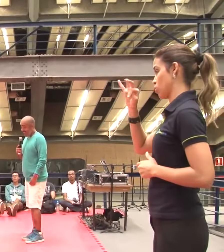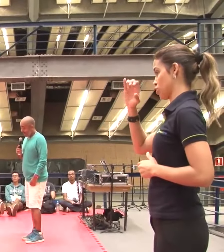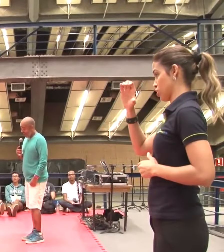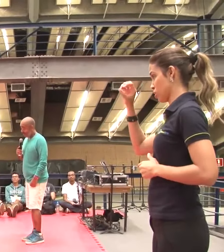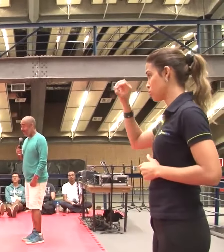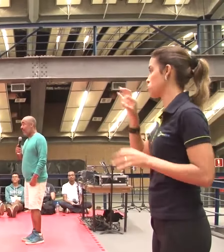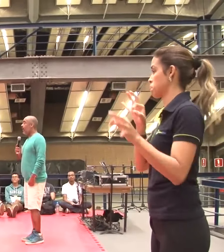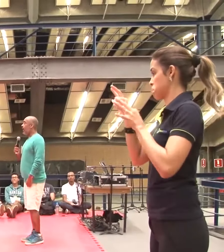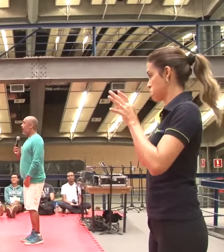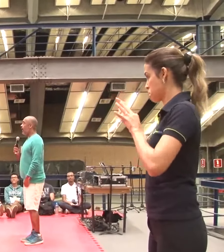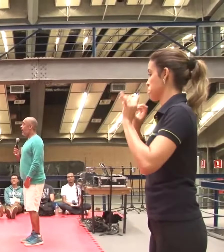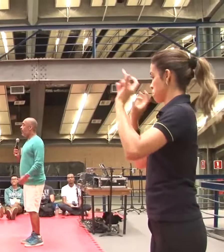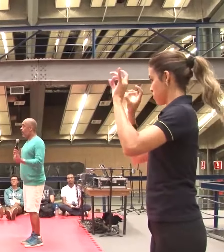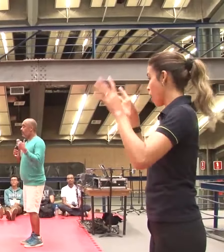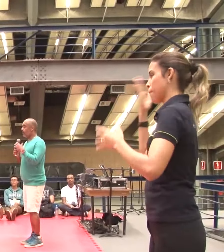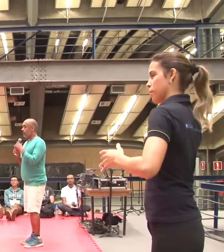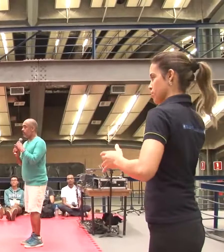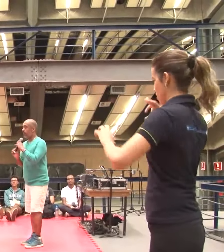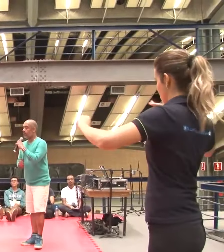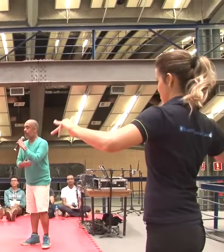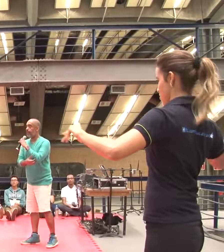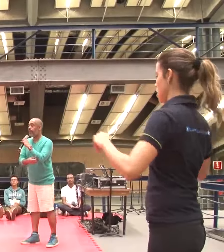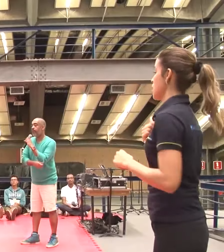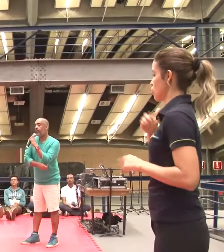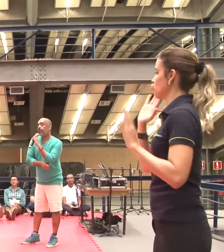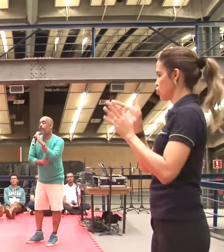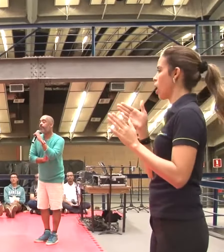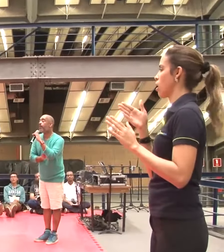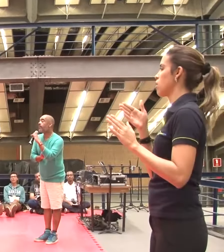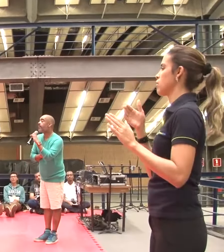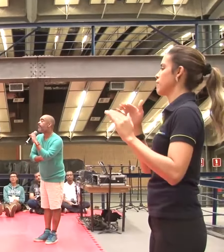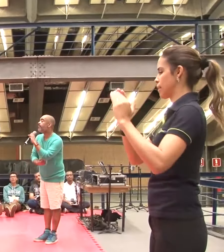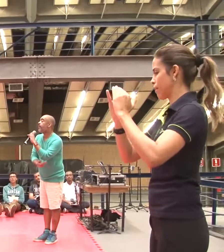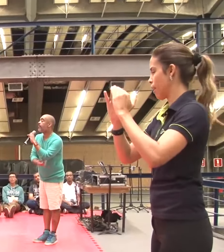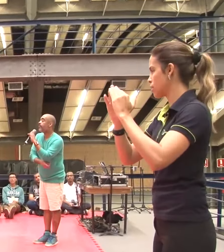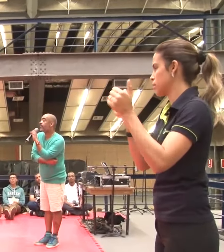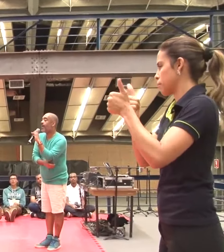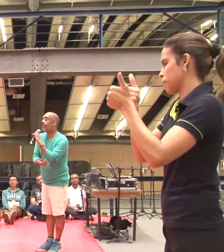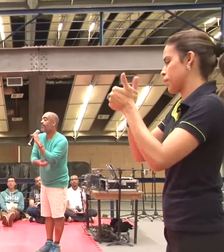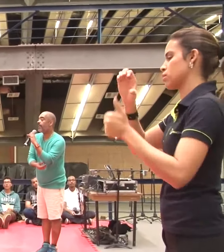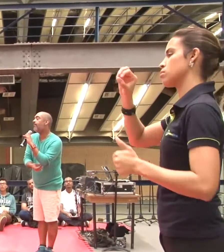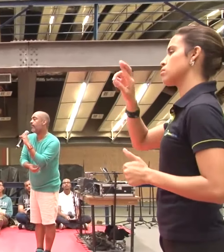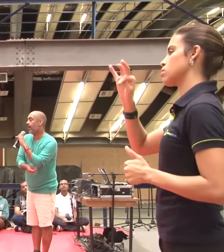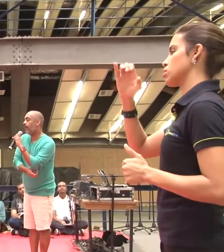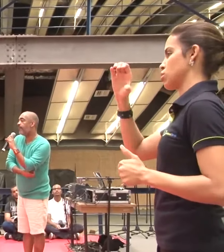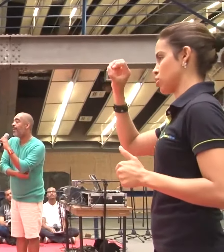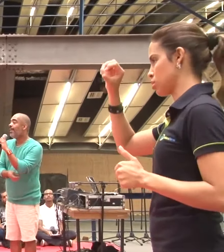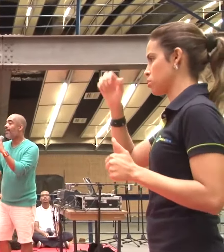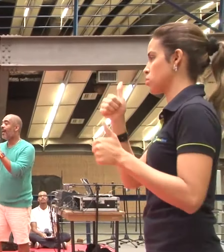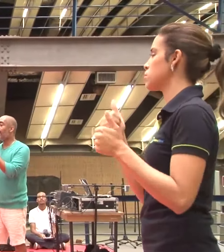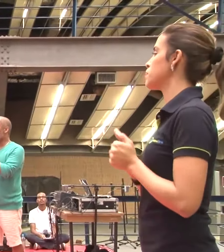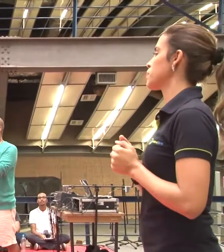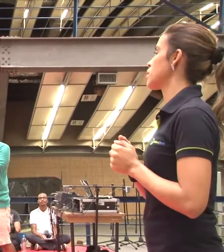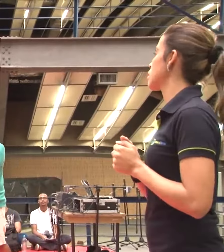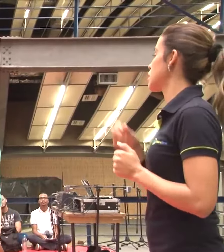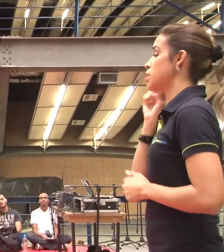Acho que é. Eu morei durante algum tempo no Porto, onde eu fui estudar, lá em Portugal. E